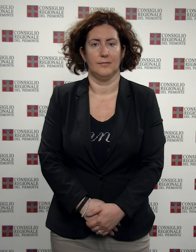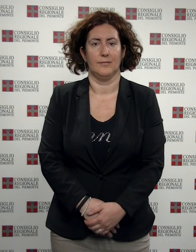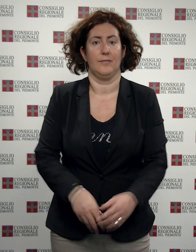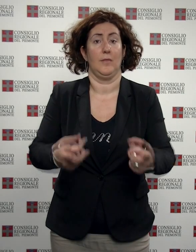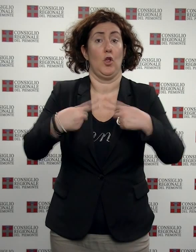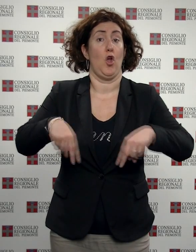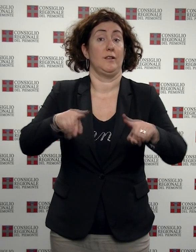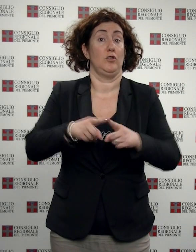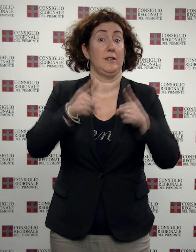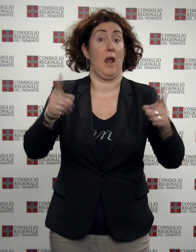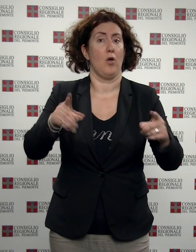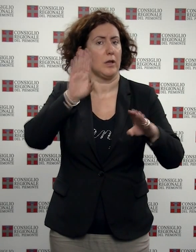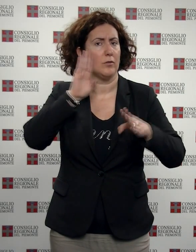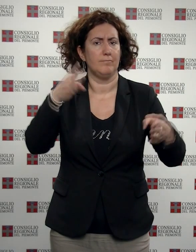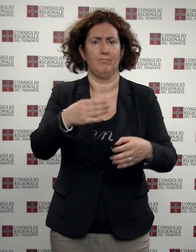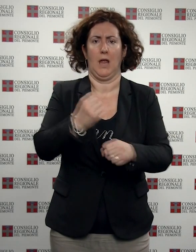Consiglio straordinario sul lavoro.